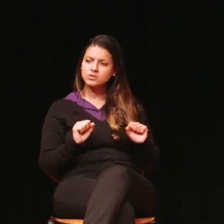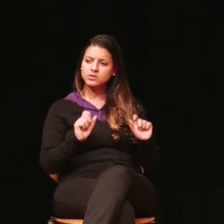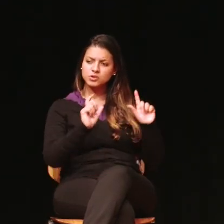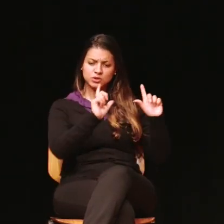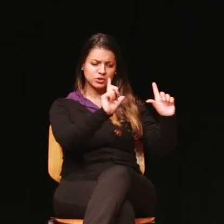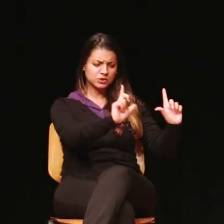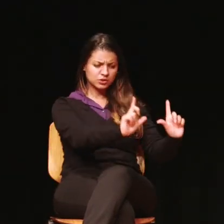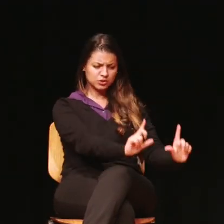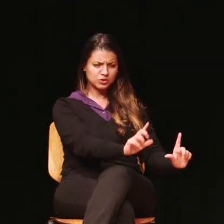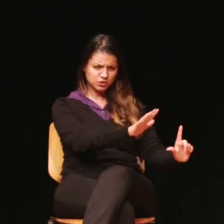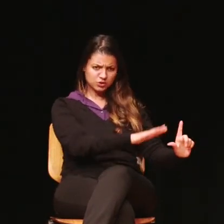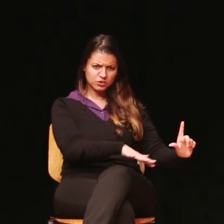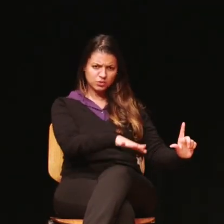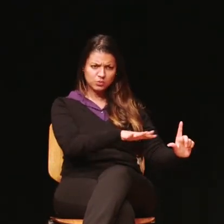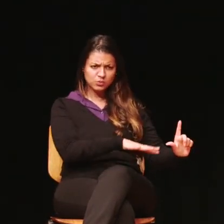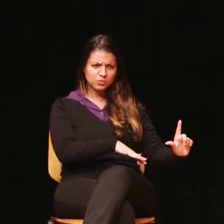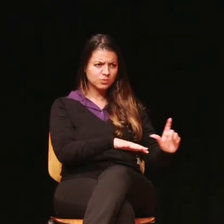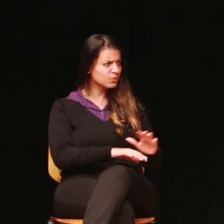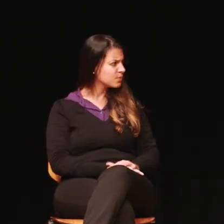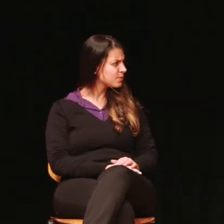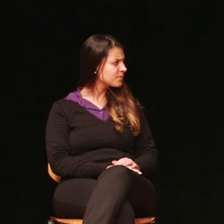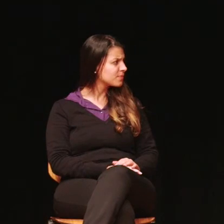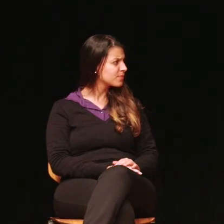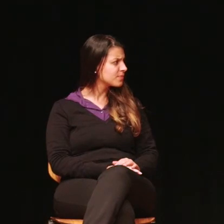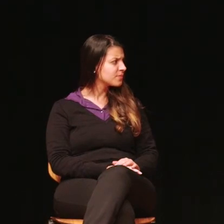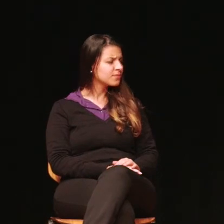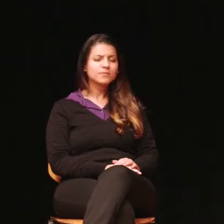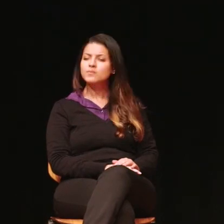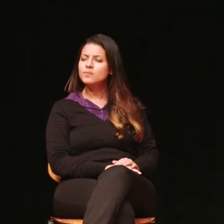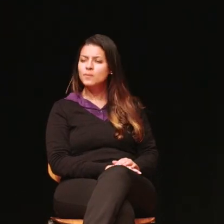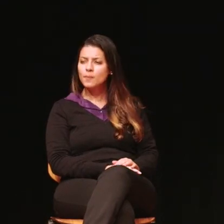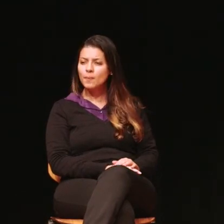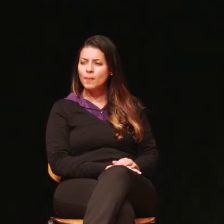para ver isso. O que vamos fazer? É melhor colocar uma escada, né?